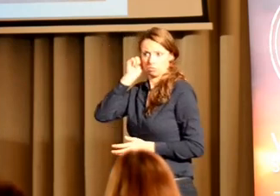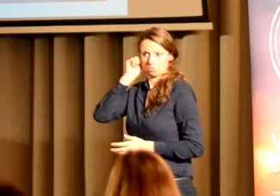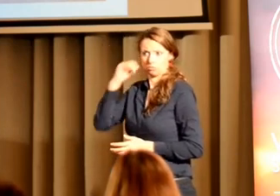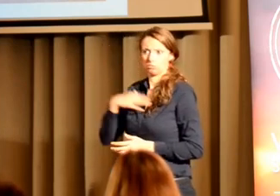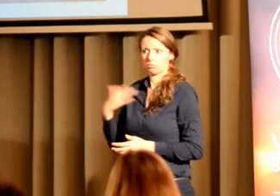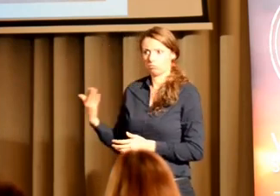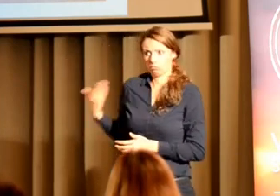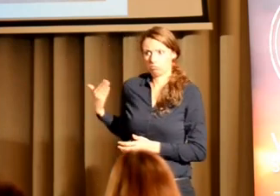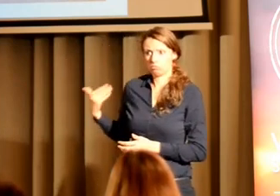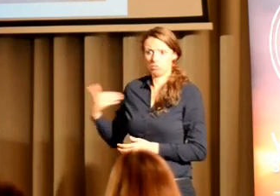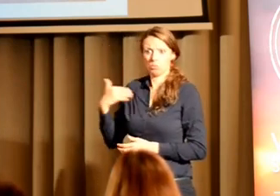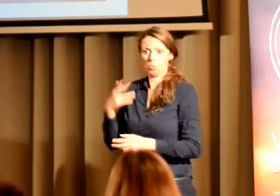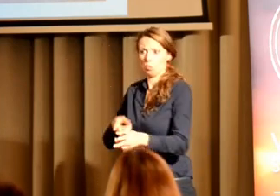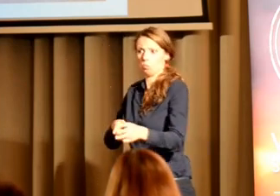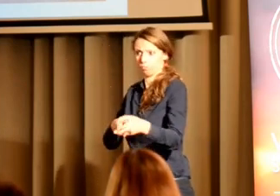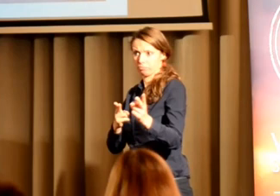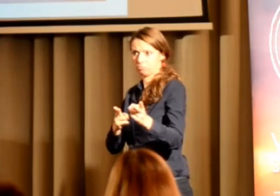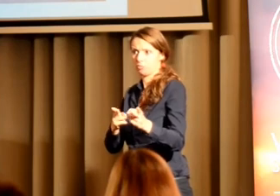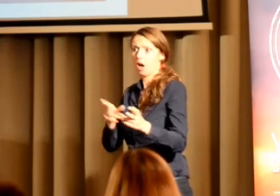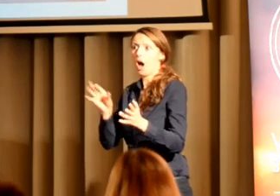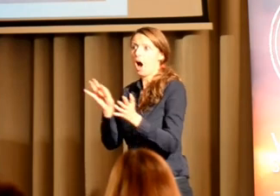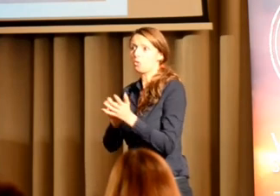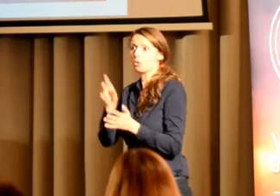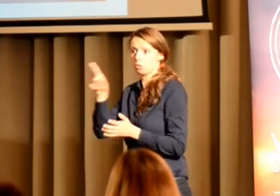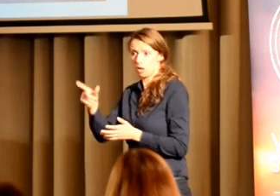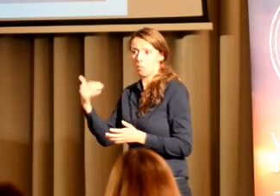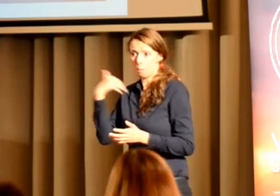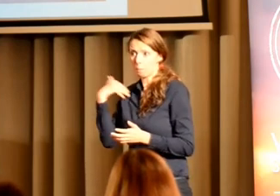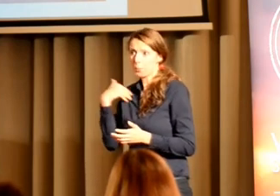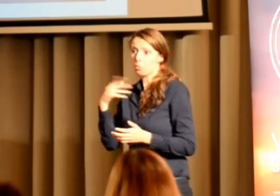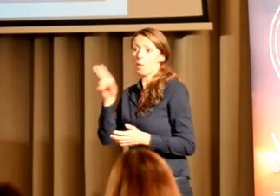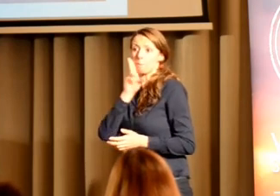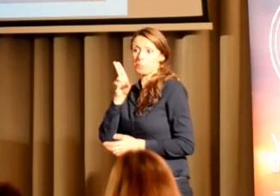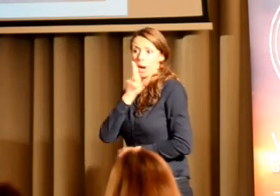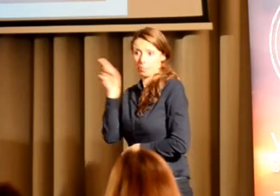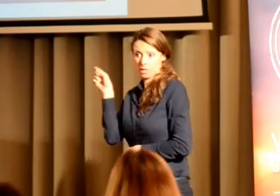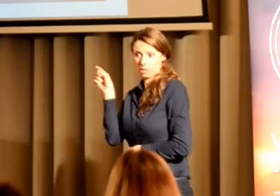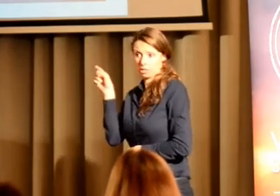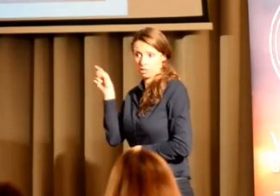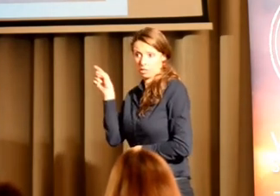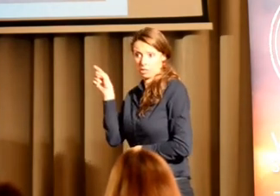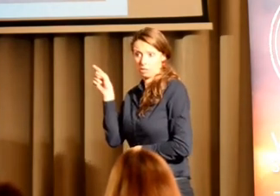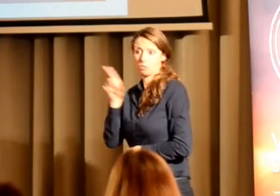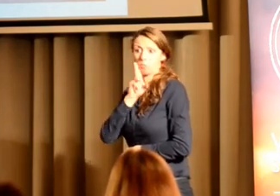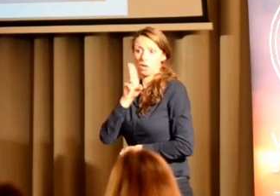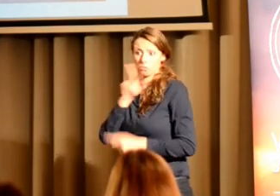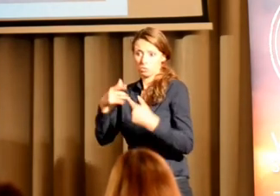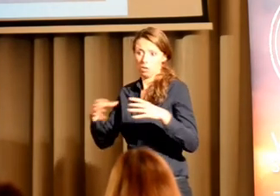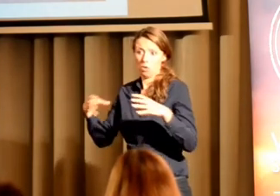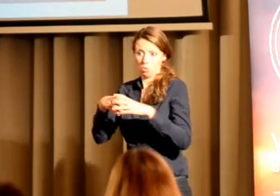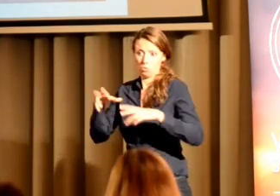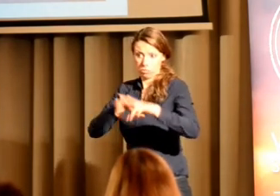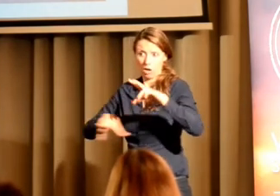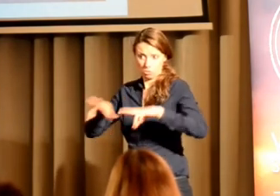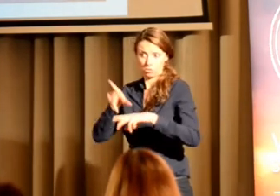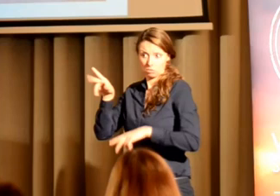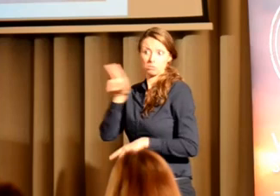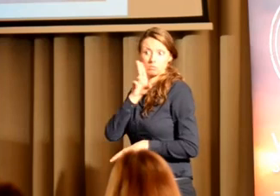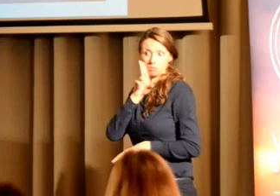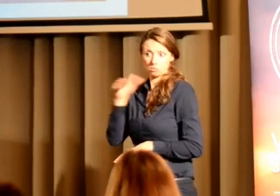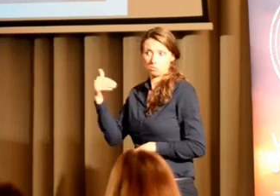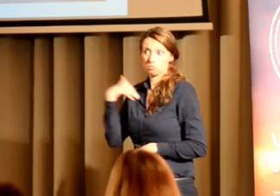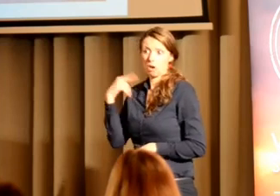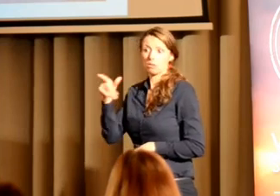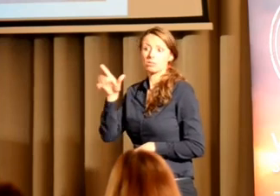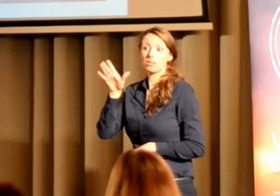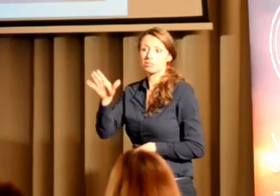niedawno została zastrzelona, rozmnażająca się w tej grupie rodzinnej, czyli matka w tej grupie. Samica, która miała